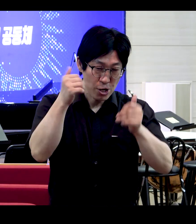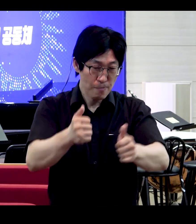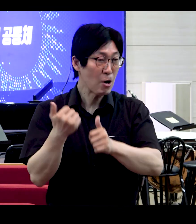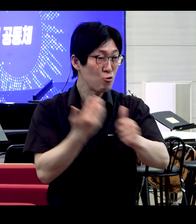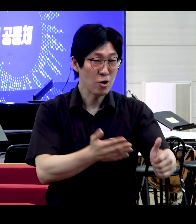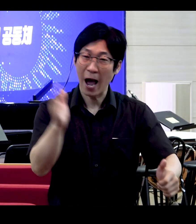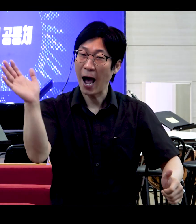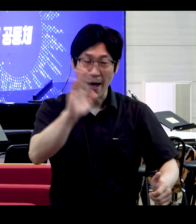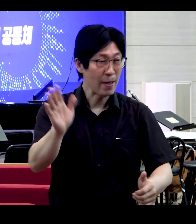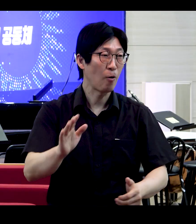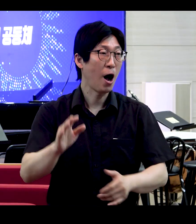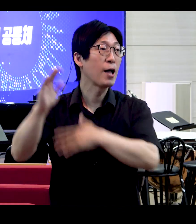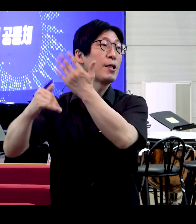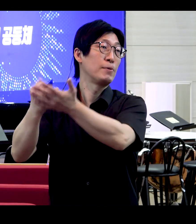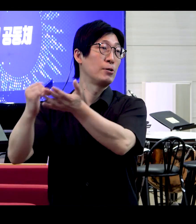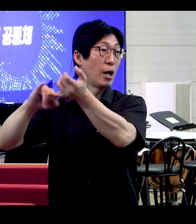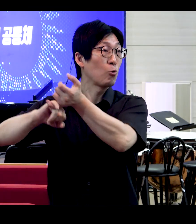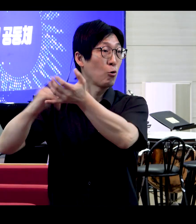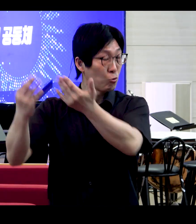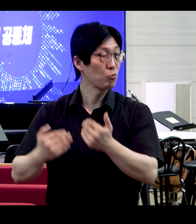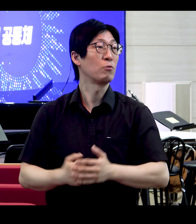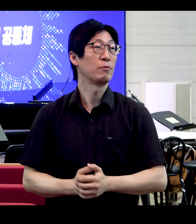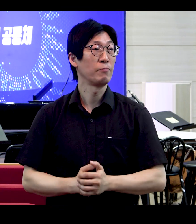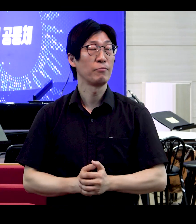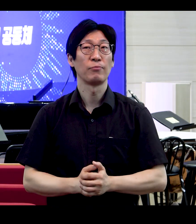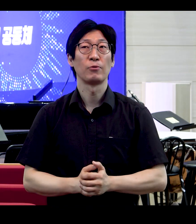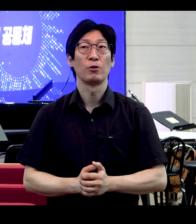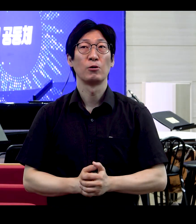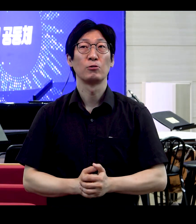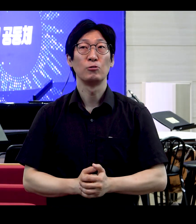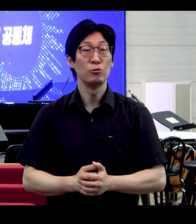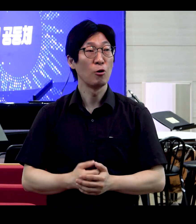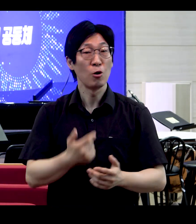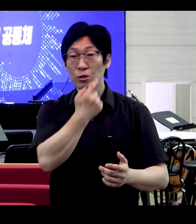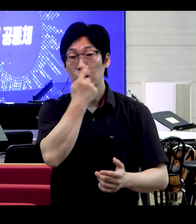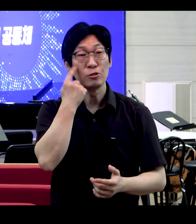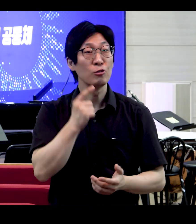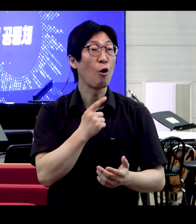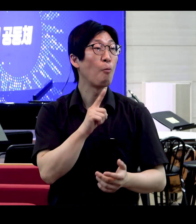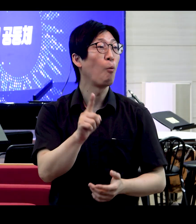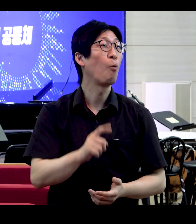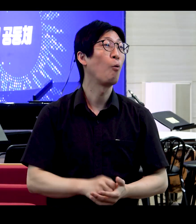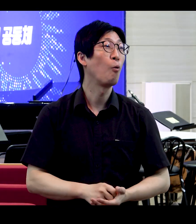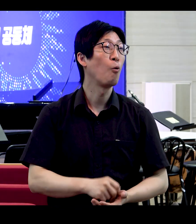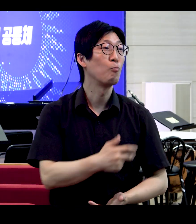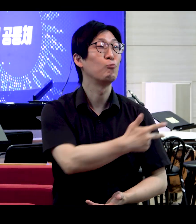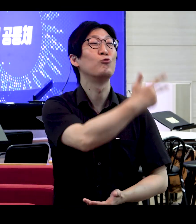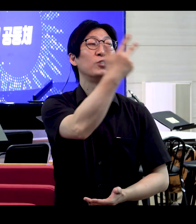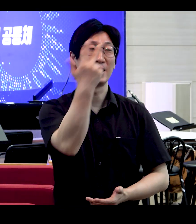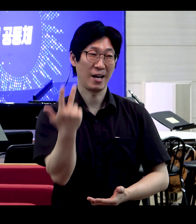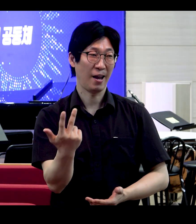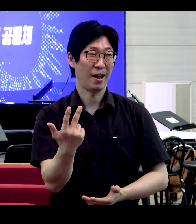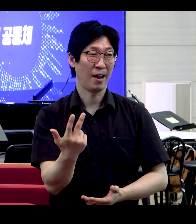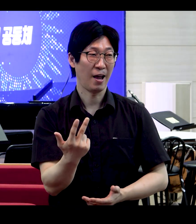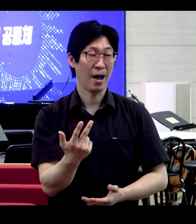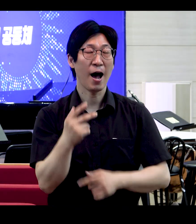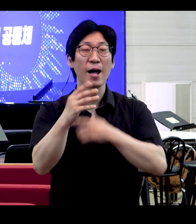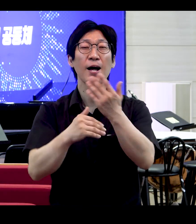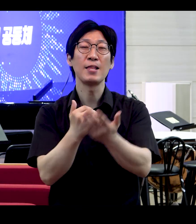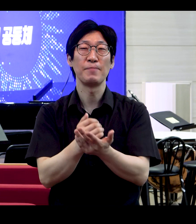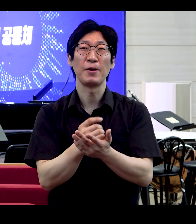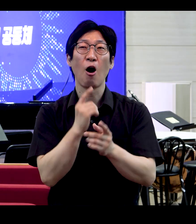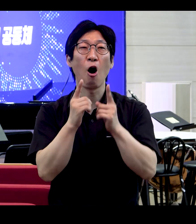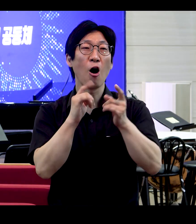그렇죠? 다시는 홍수로 세상을 심판하지 않는다. 그러면서 주신 증거가 뭐예요? 무지개 아닙니까? 언약의